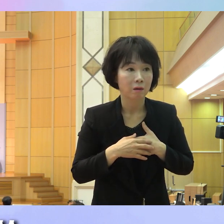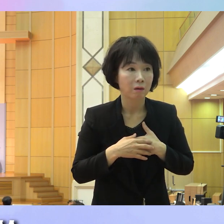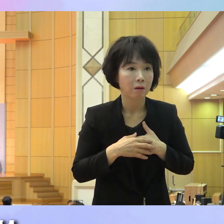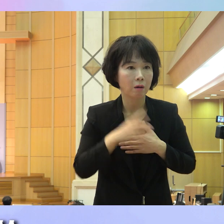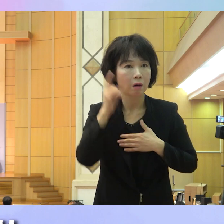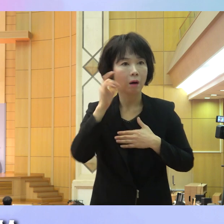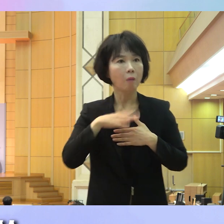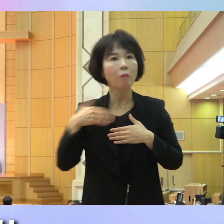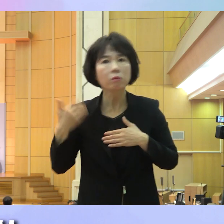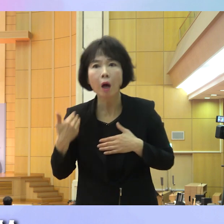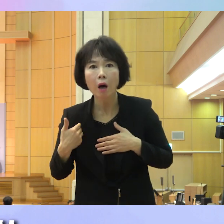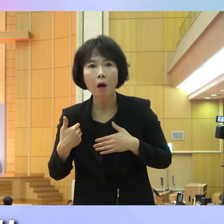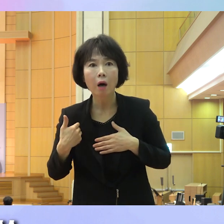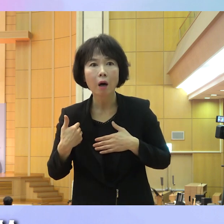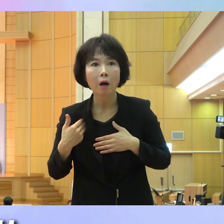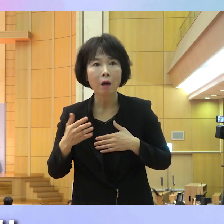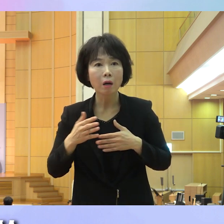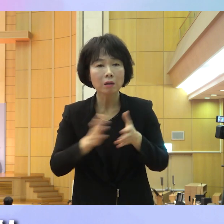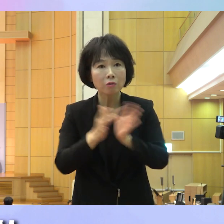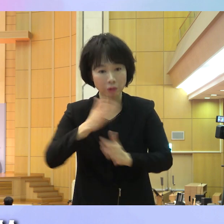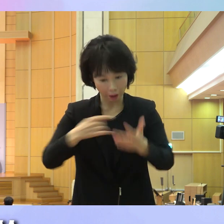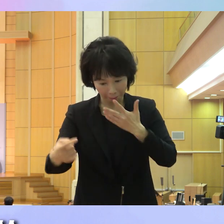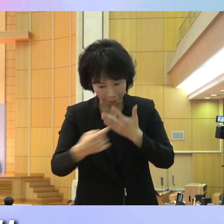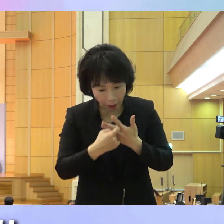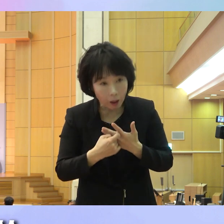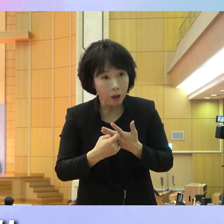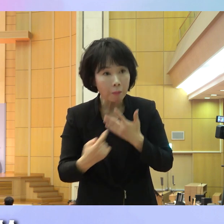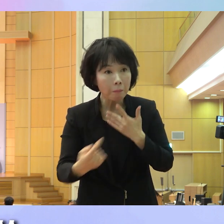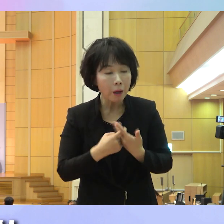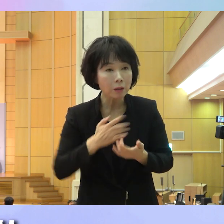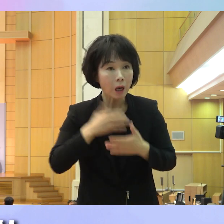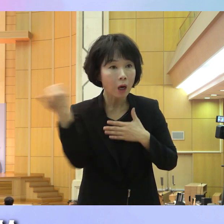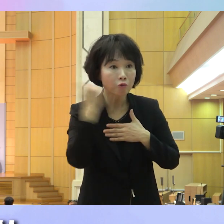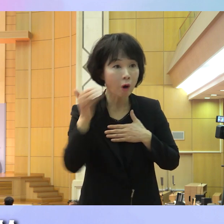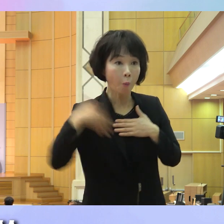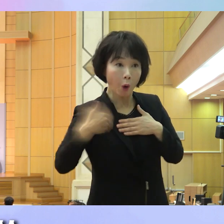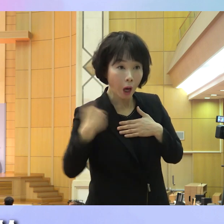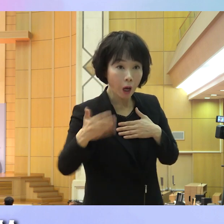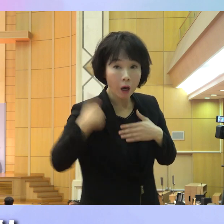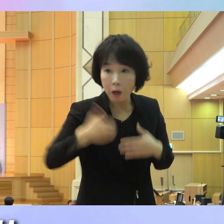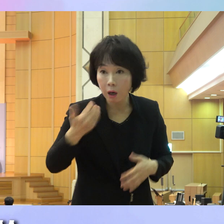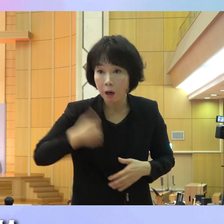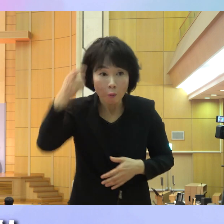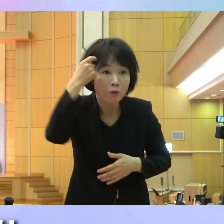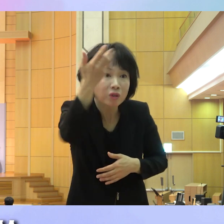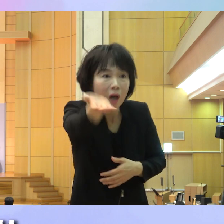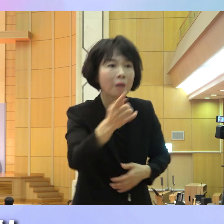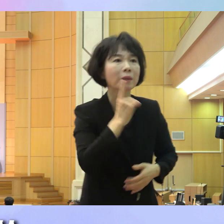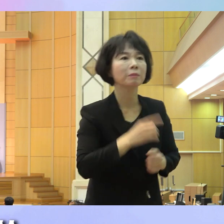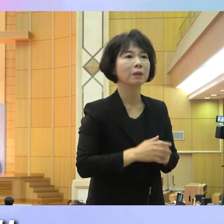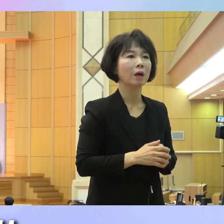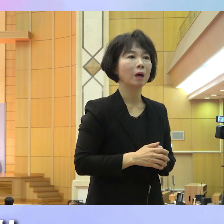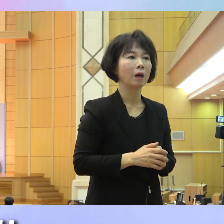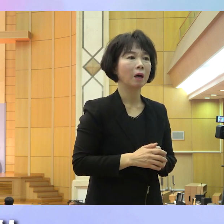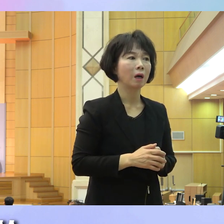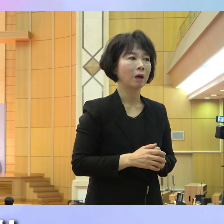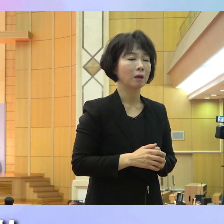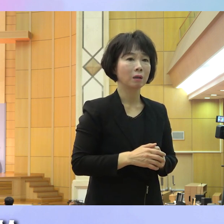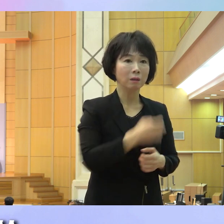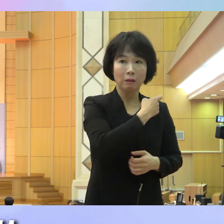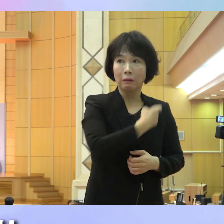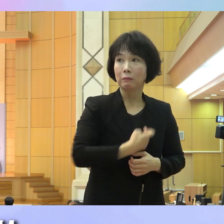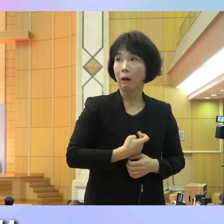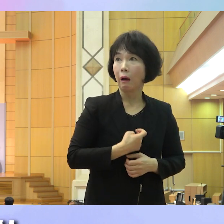목격했는데 새삼스럽게 지금 너희 나를 누구로 하느냐? 새삼스럽게 누구냐고